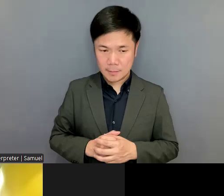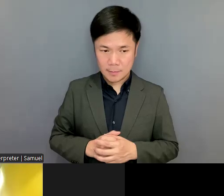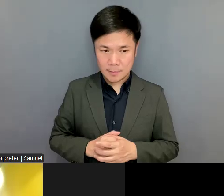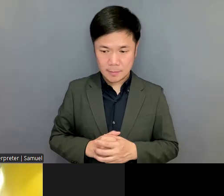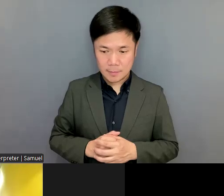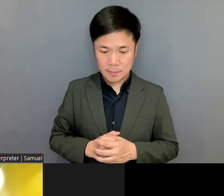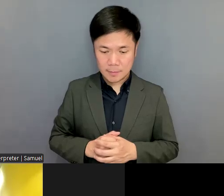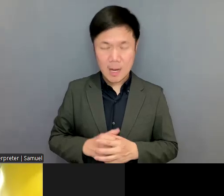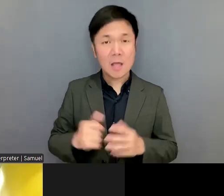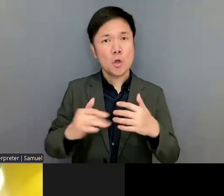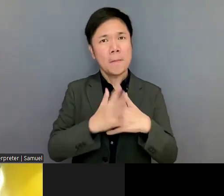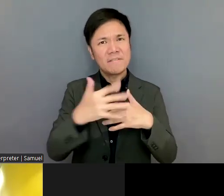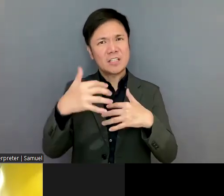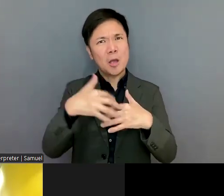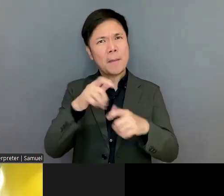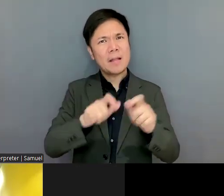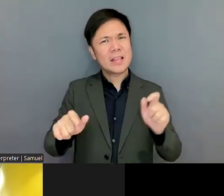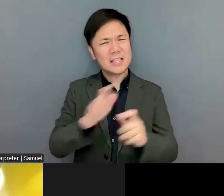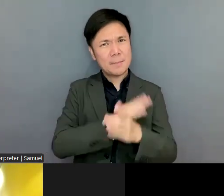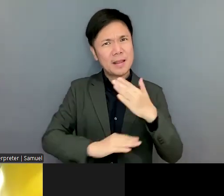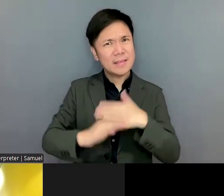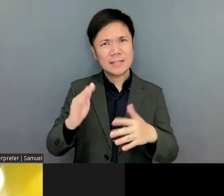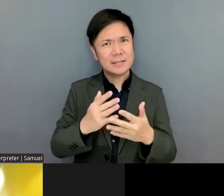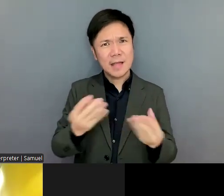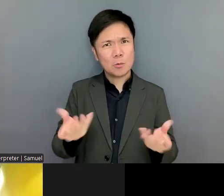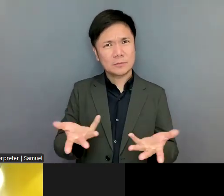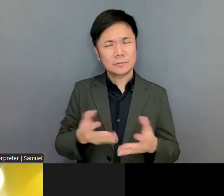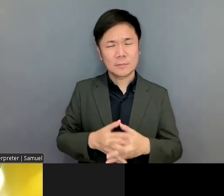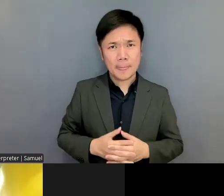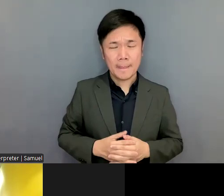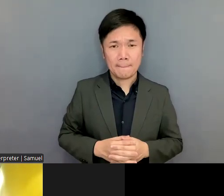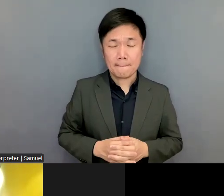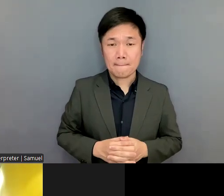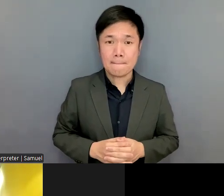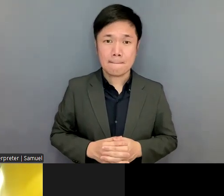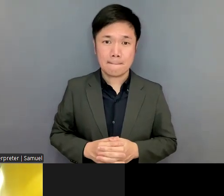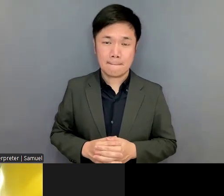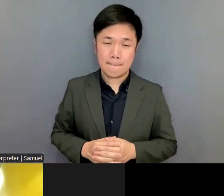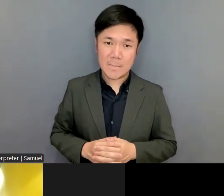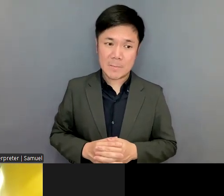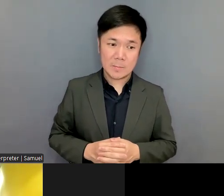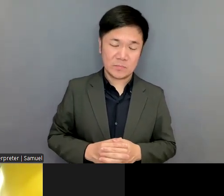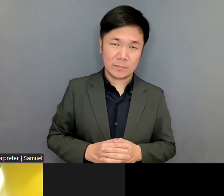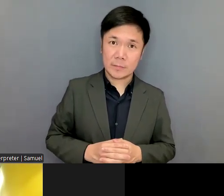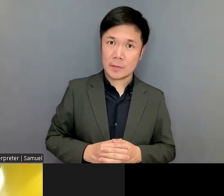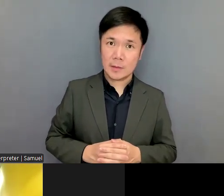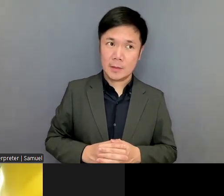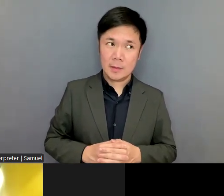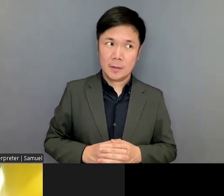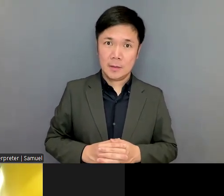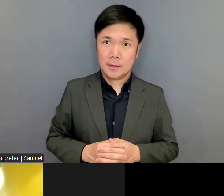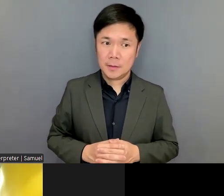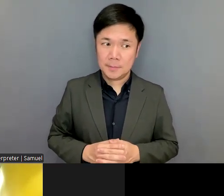indigenous personas people with disabilities, contributivas o personas que abonan a la autonomía de estos pueblos, they don't por supuesto que no contribute. encontramos